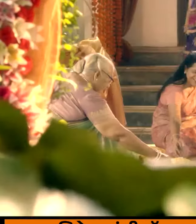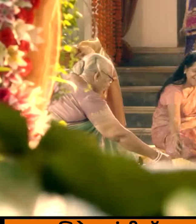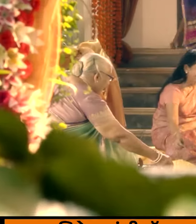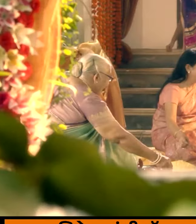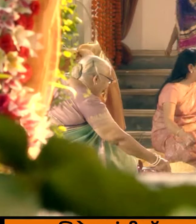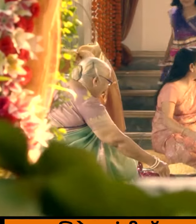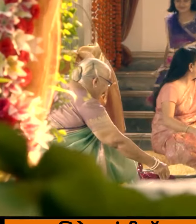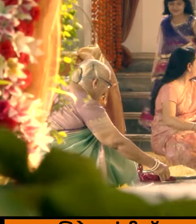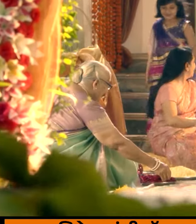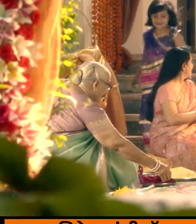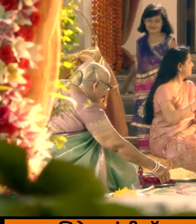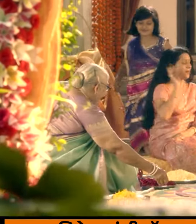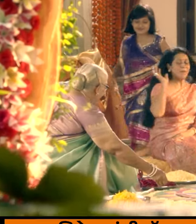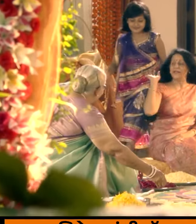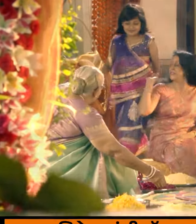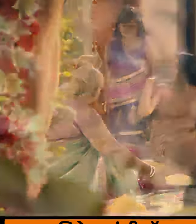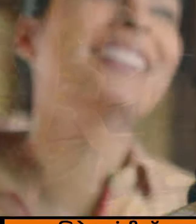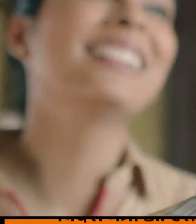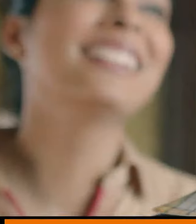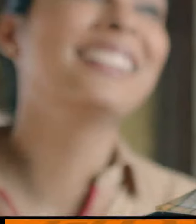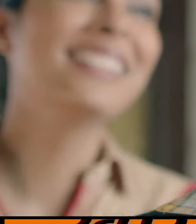बेटियां घर संवारती हैं,